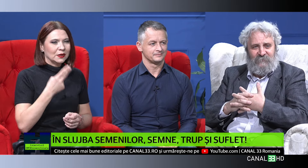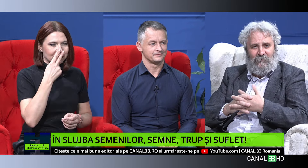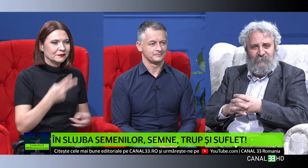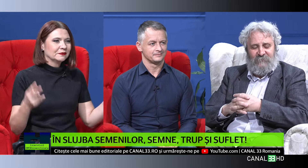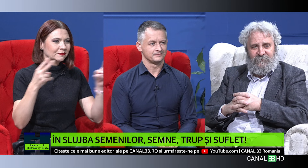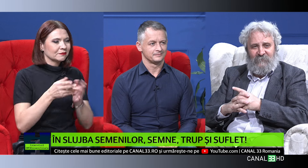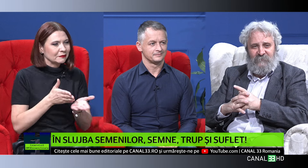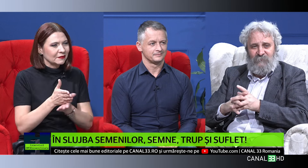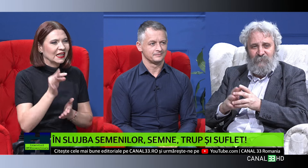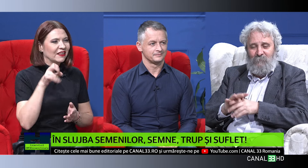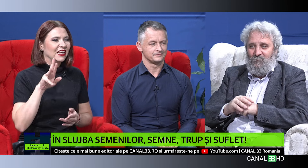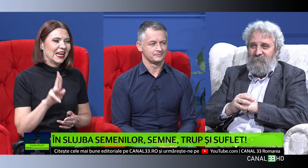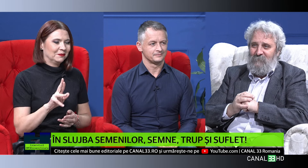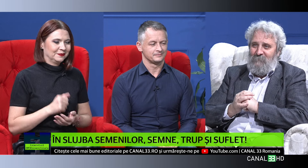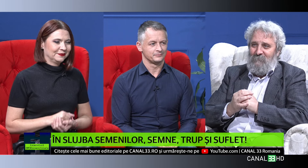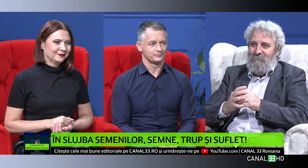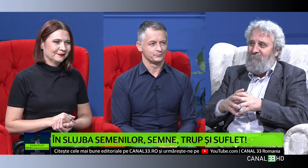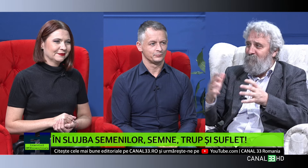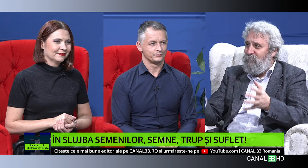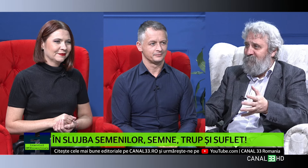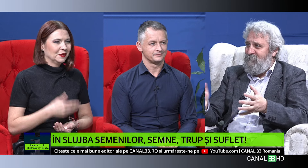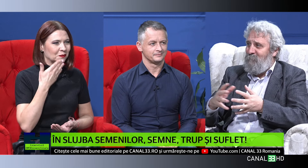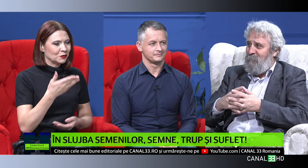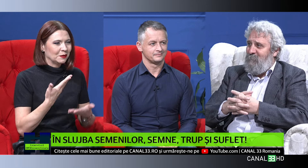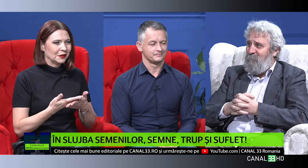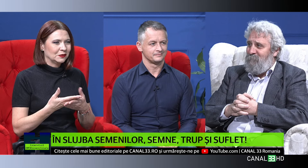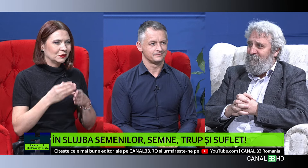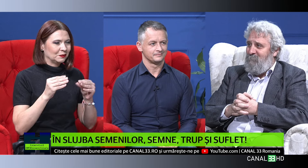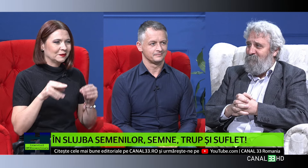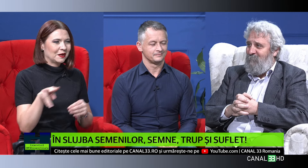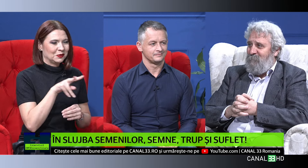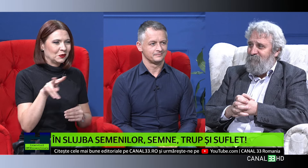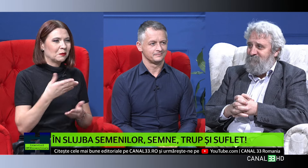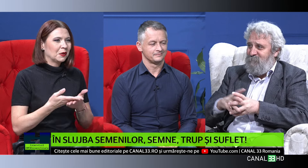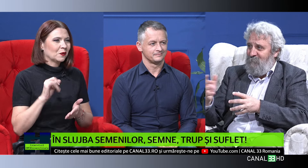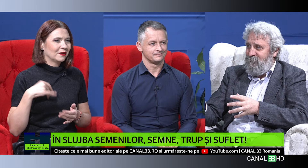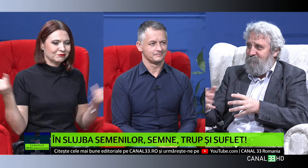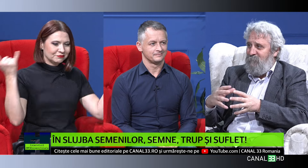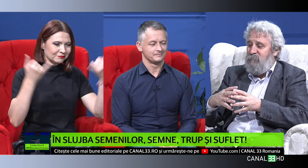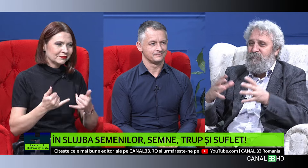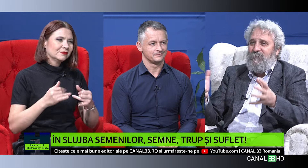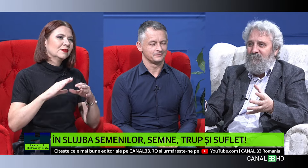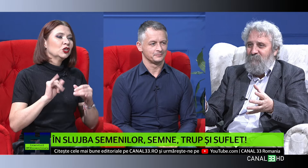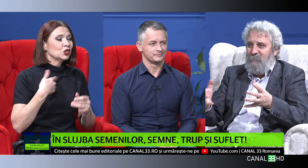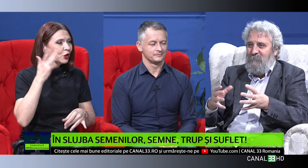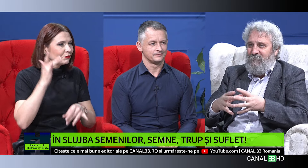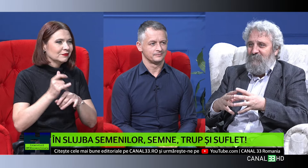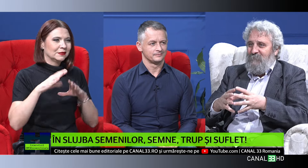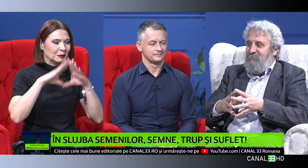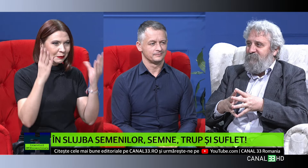întâlni constant la televiziunea publică. Vă mulțumesc foarte mult amândurora pentru faptul că sunteți alături de noi și încercăm împreună